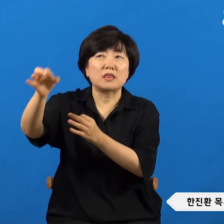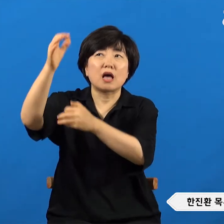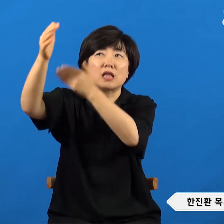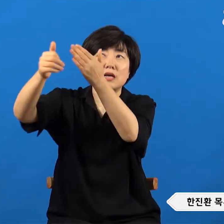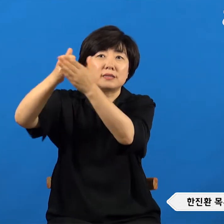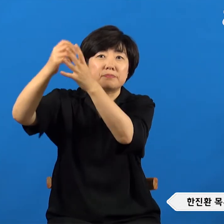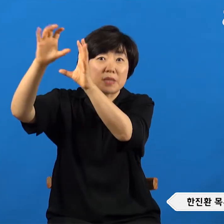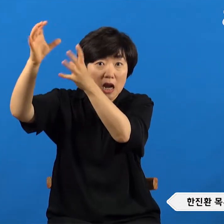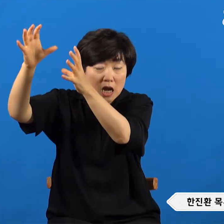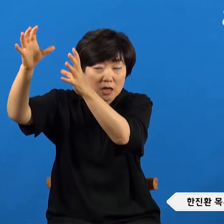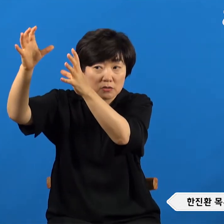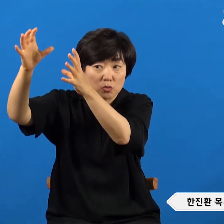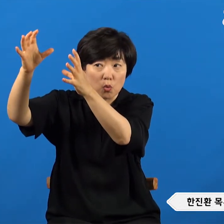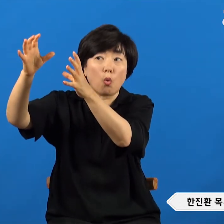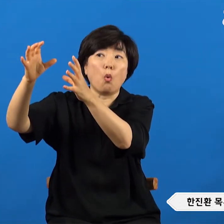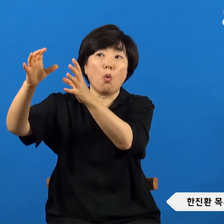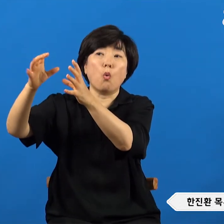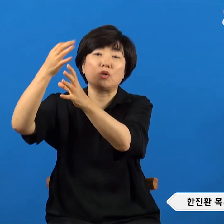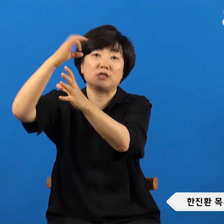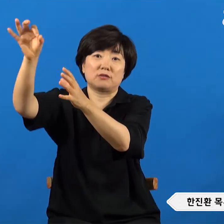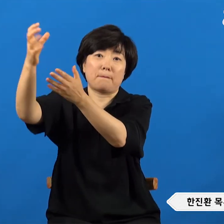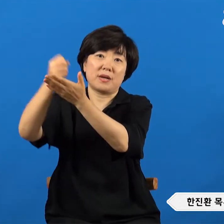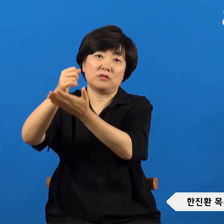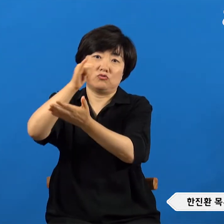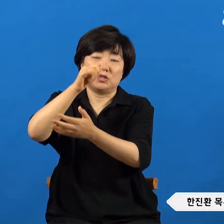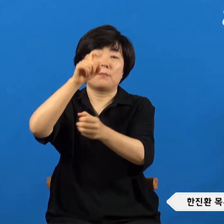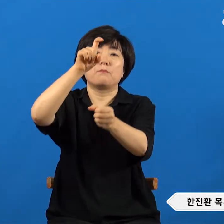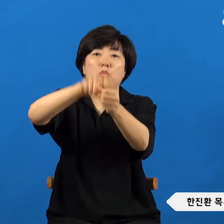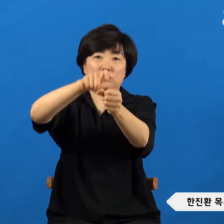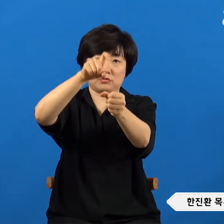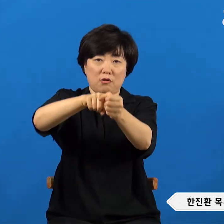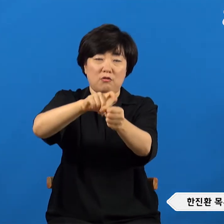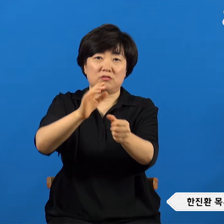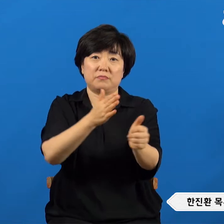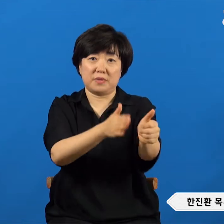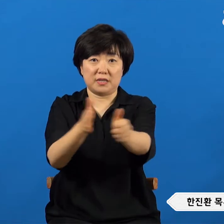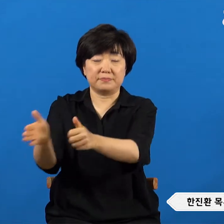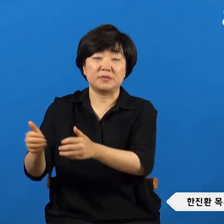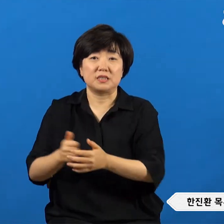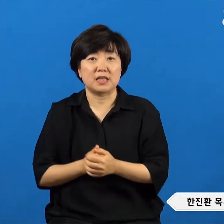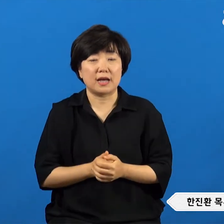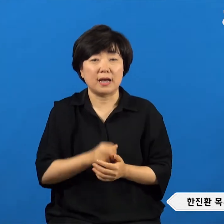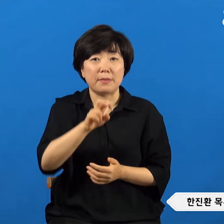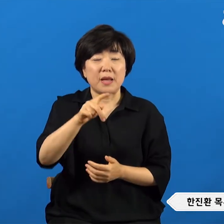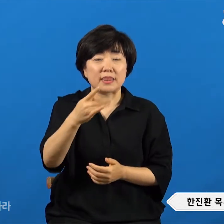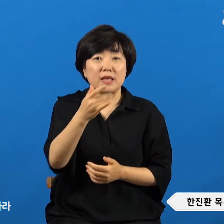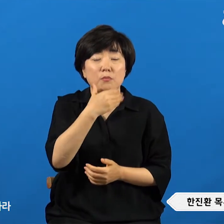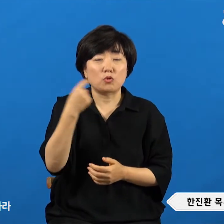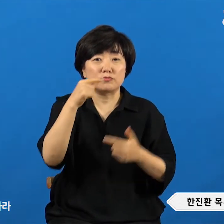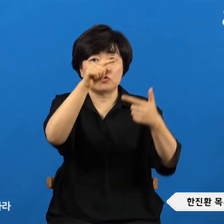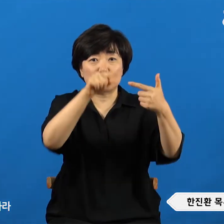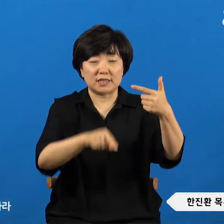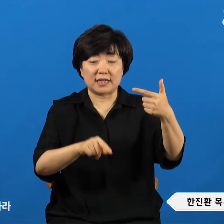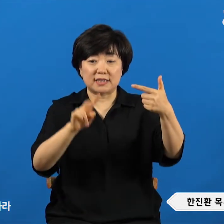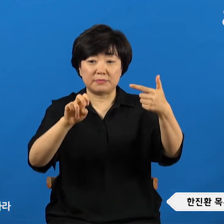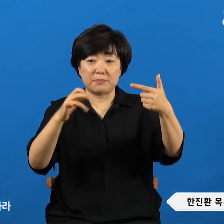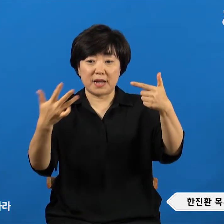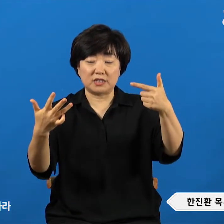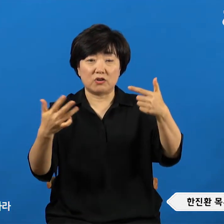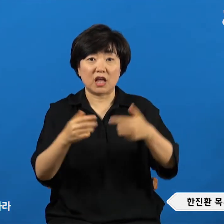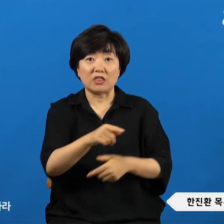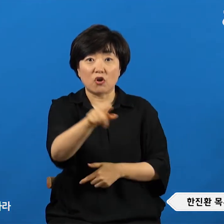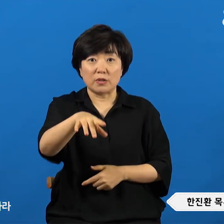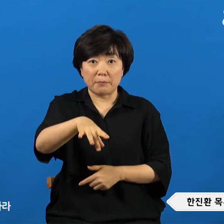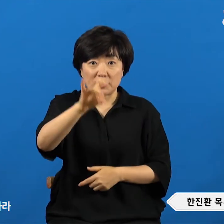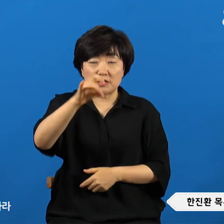세계에서도 통할 수 있는 그런 목적이 되어야 됩니다. 마태복음 6장 33절에